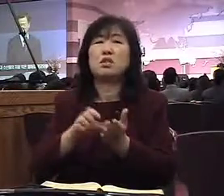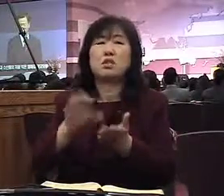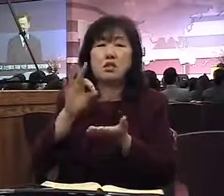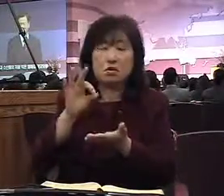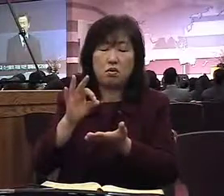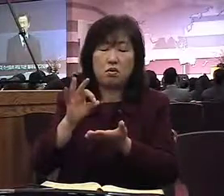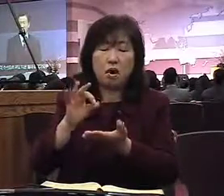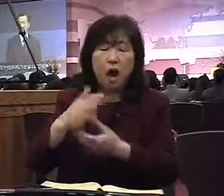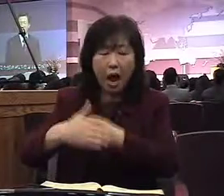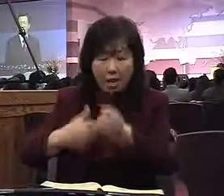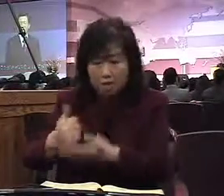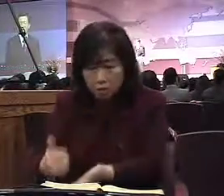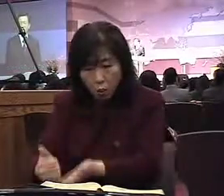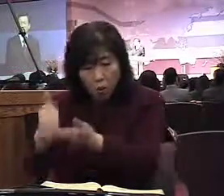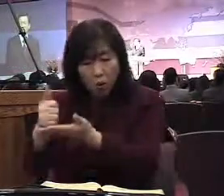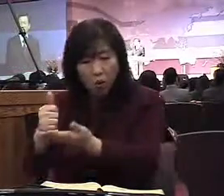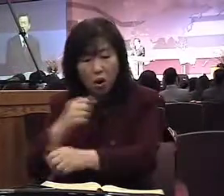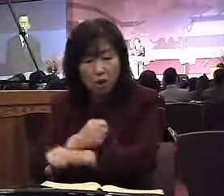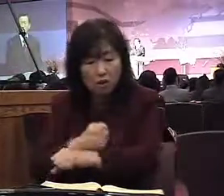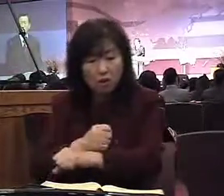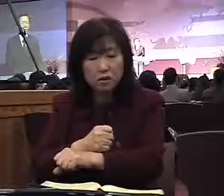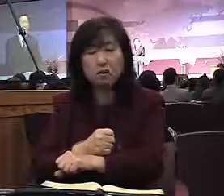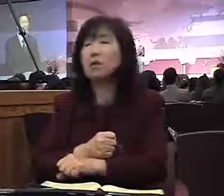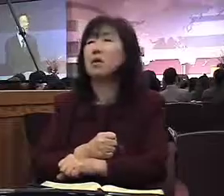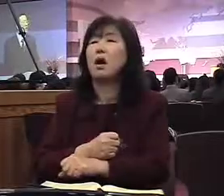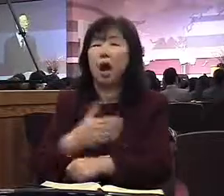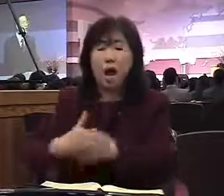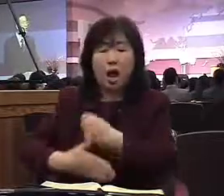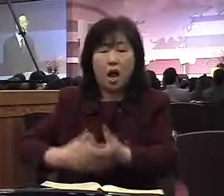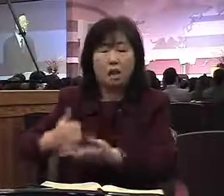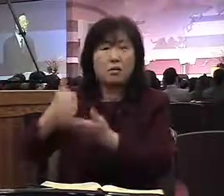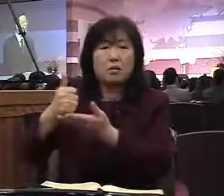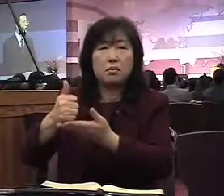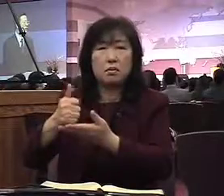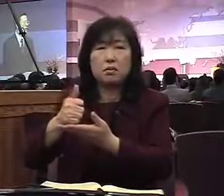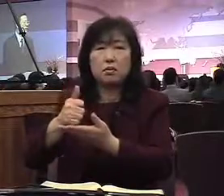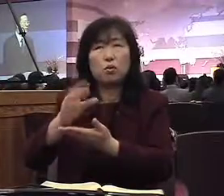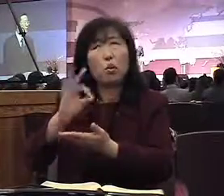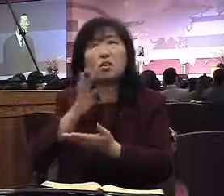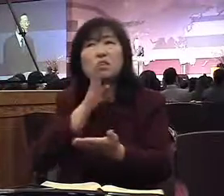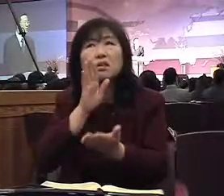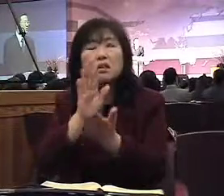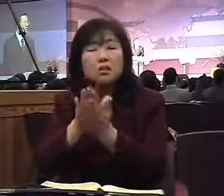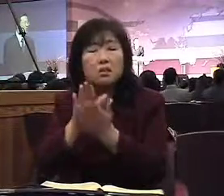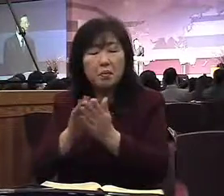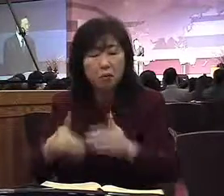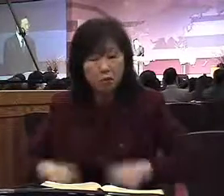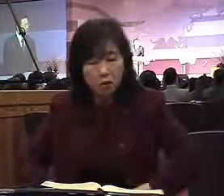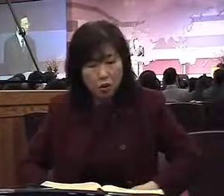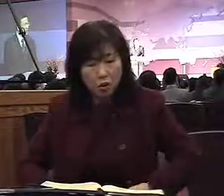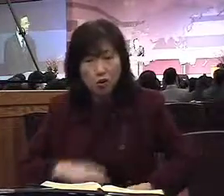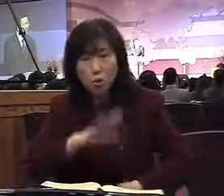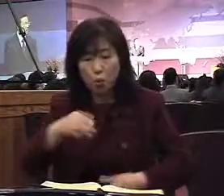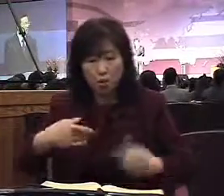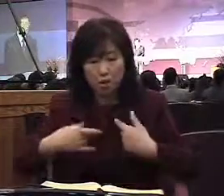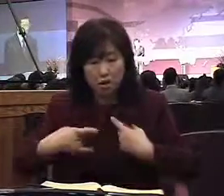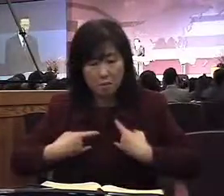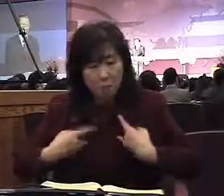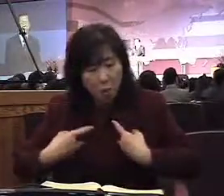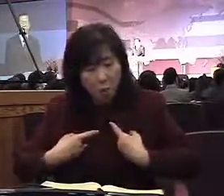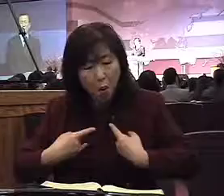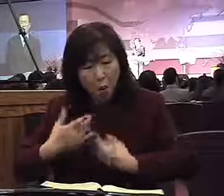부분입니다. 우리 하나님께서는요 돈이 직접 필요하셔서 우리에게